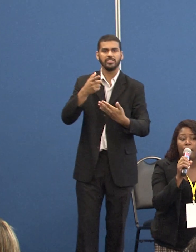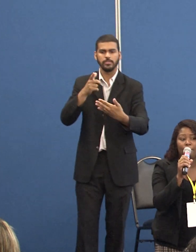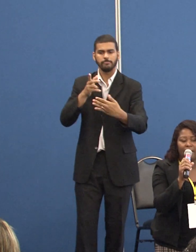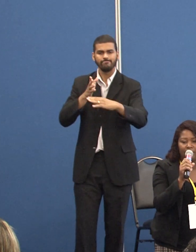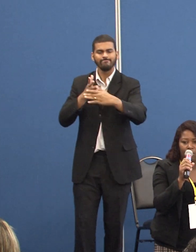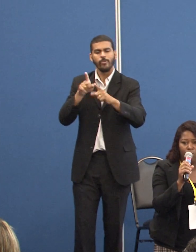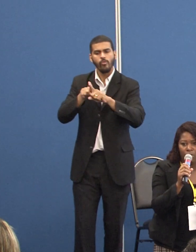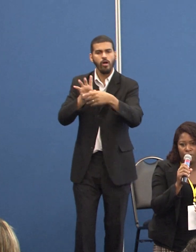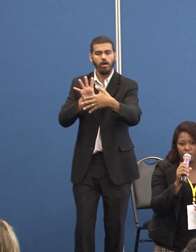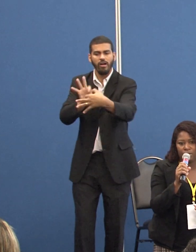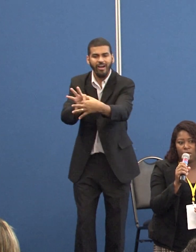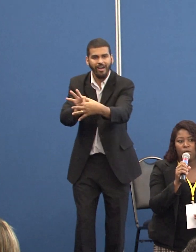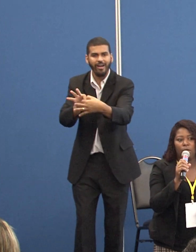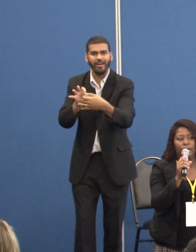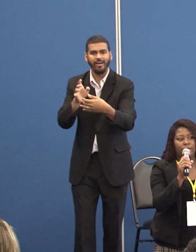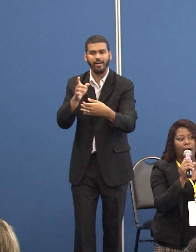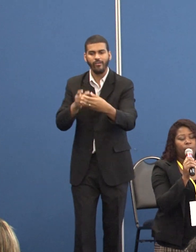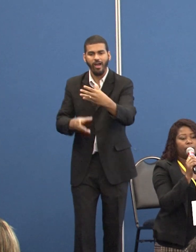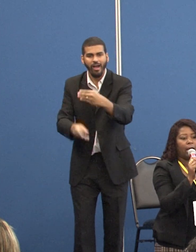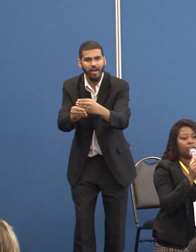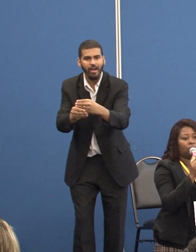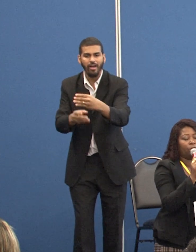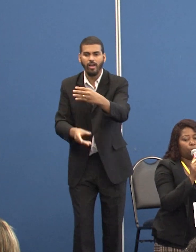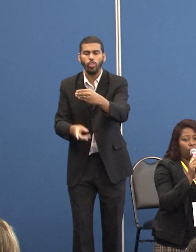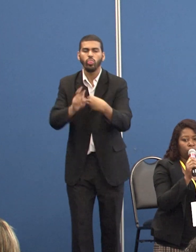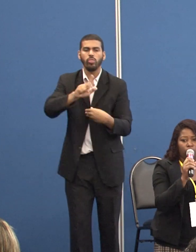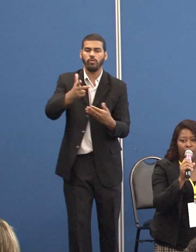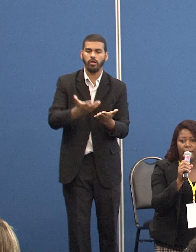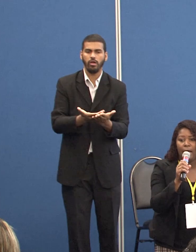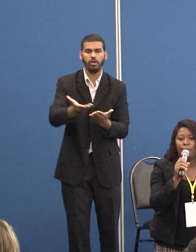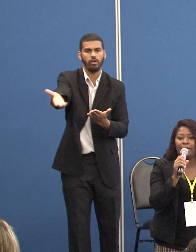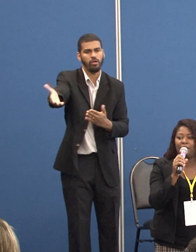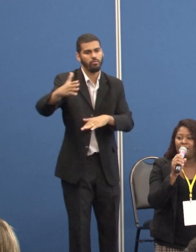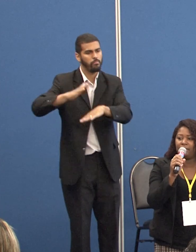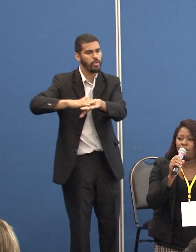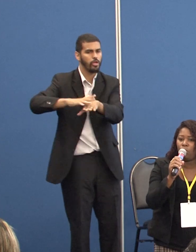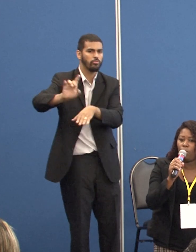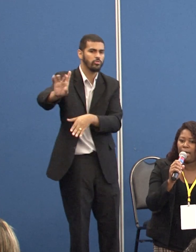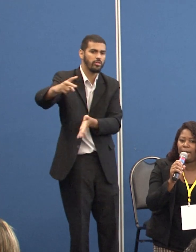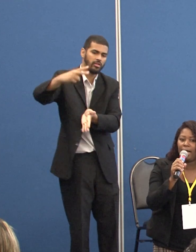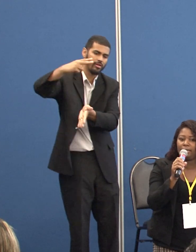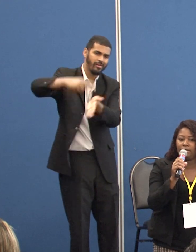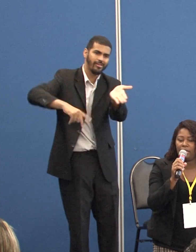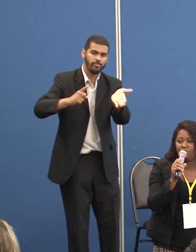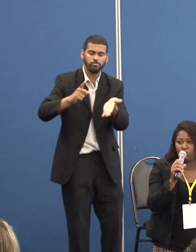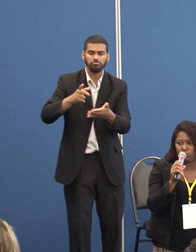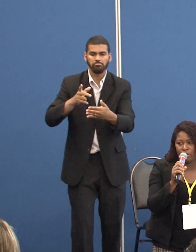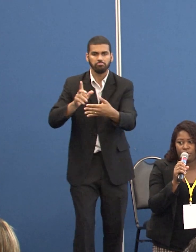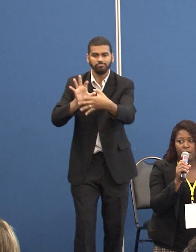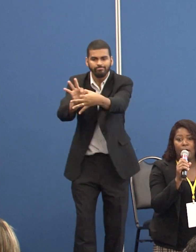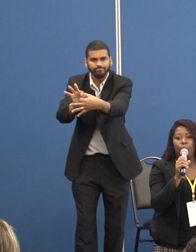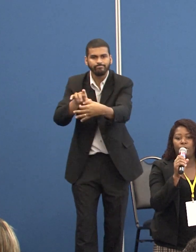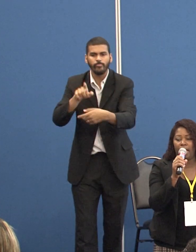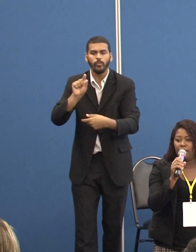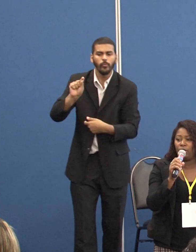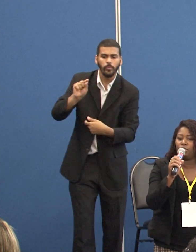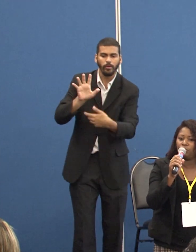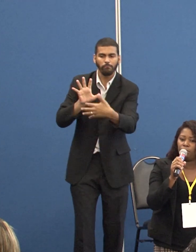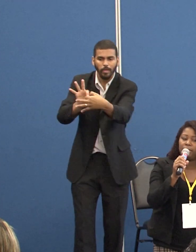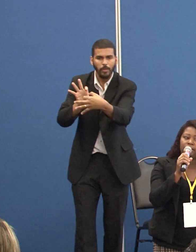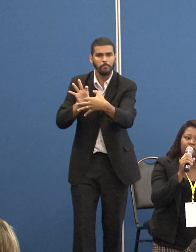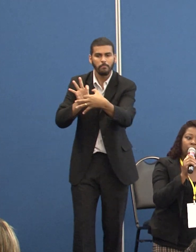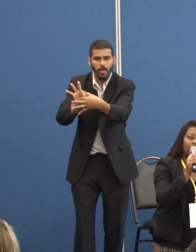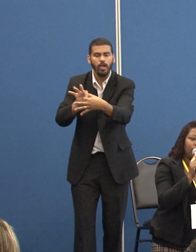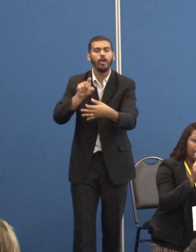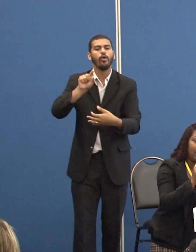intervenções pedagógicas. Não é dar o encarte somente para o aluno ler, mas é fazer com ele as intervenções. Porque aí nós